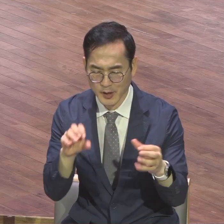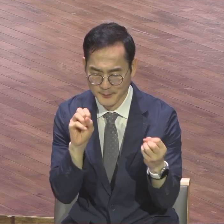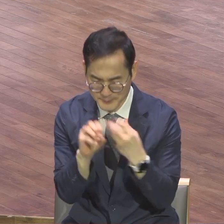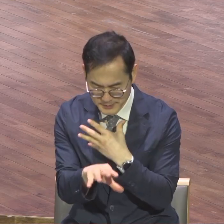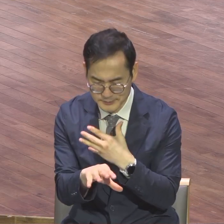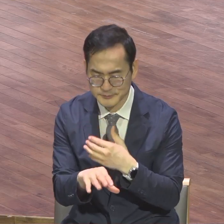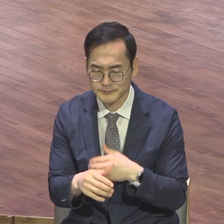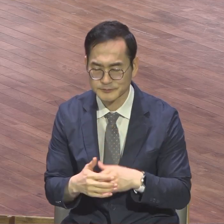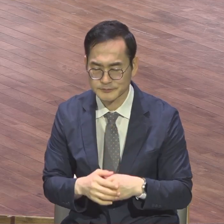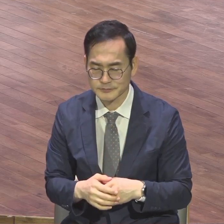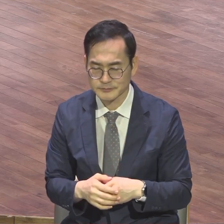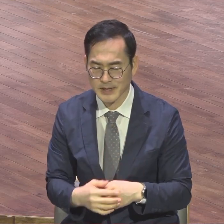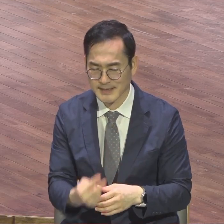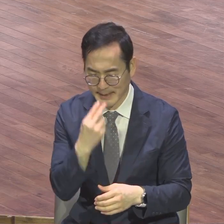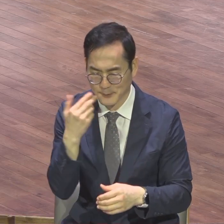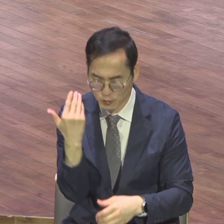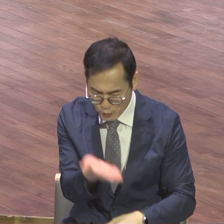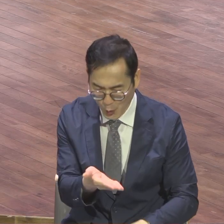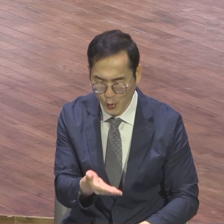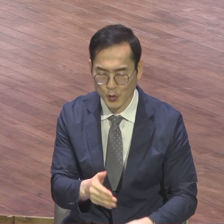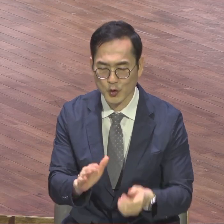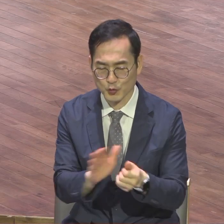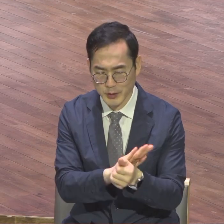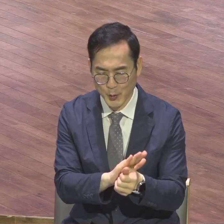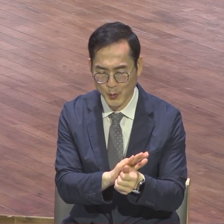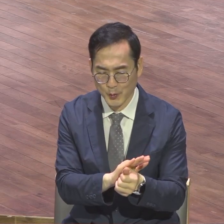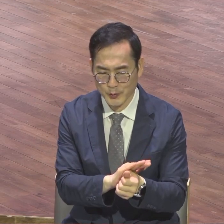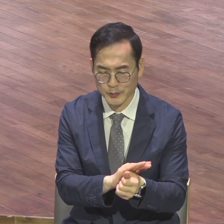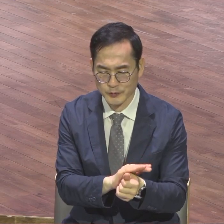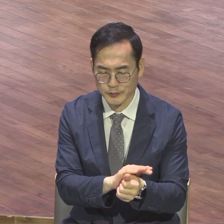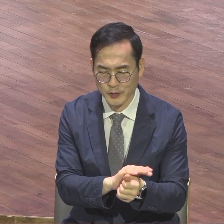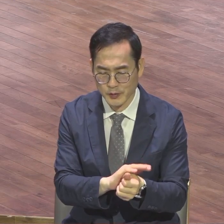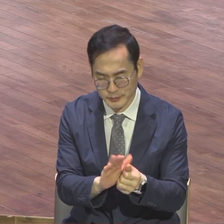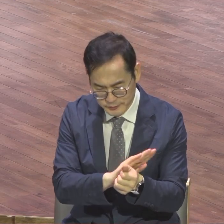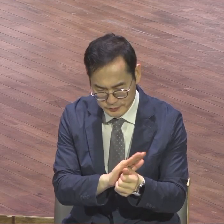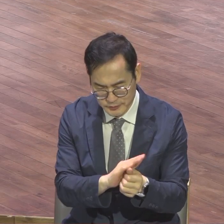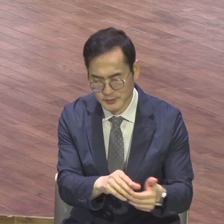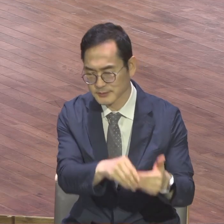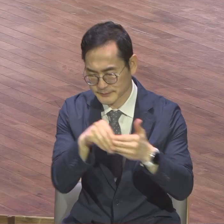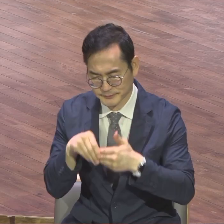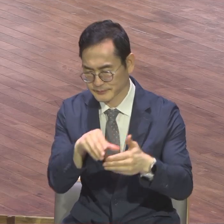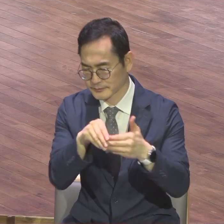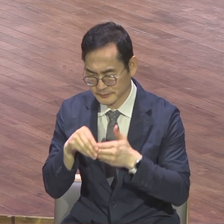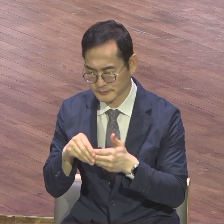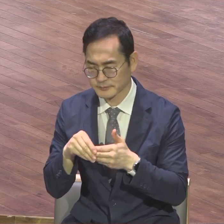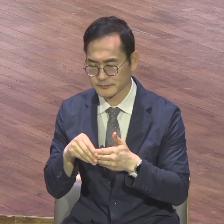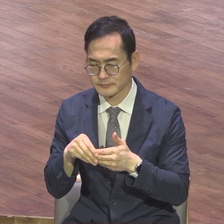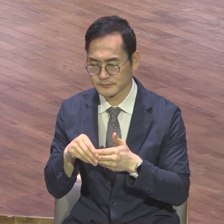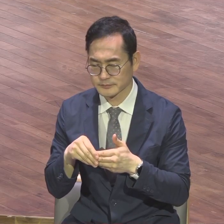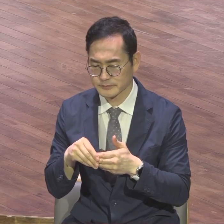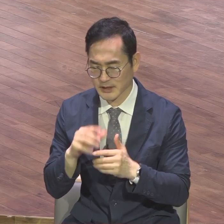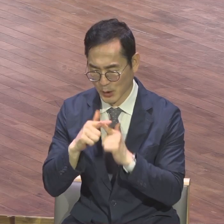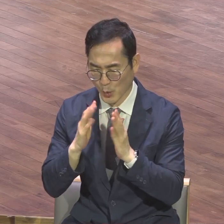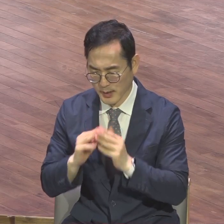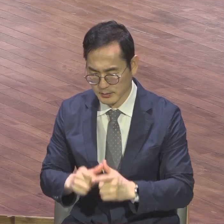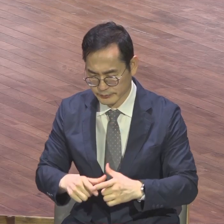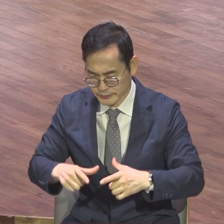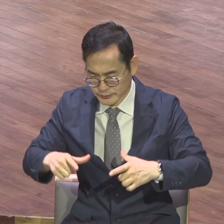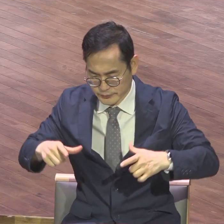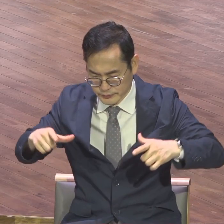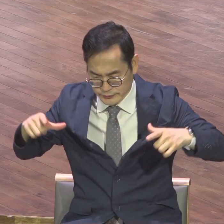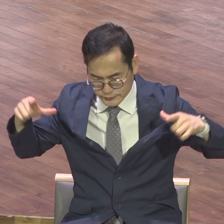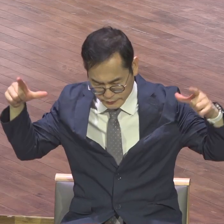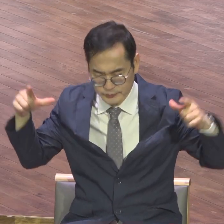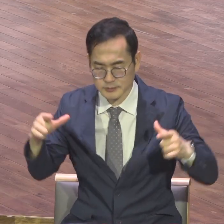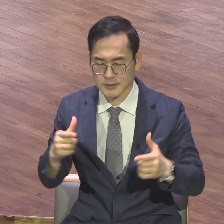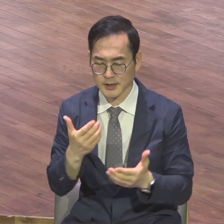힘을 주고 치유하고 위로하고 격려해서 온니스 이루어서 하나님의 교회를 힘차게 부으시게 나가는 주역들이 되게